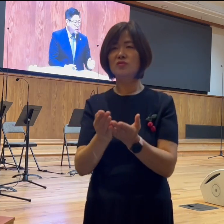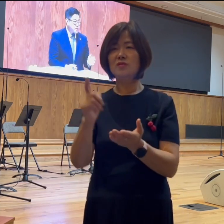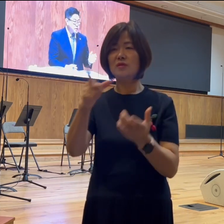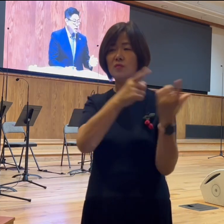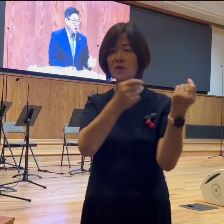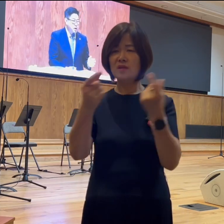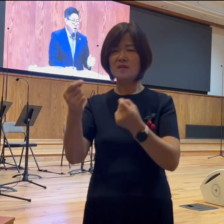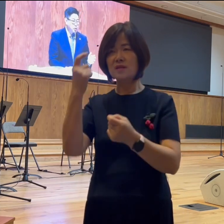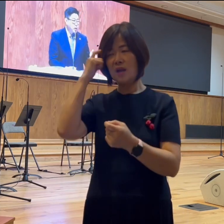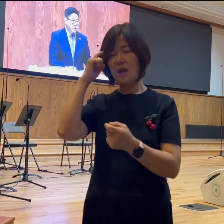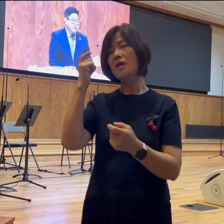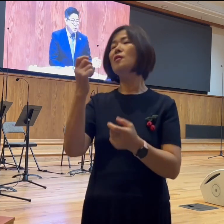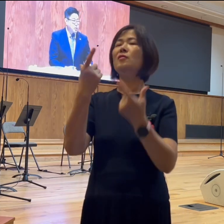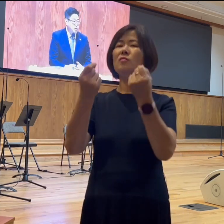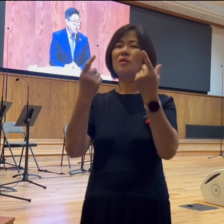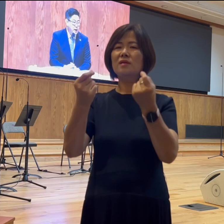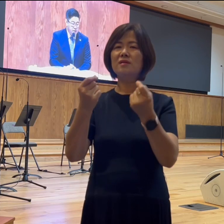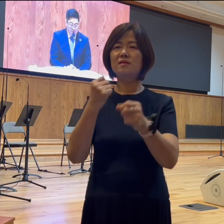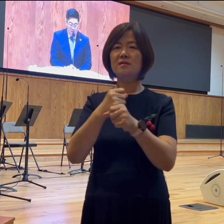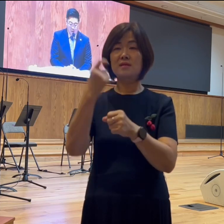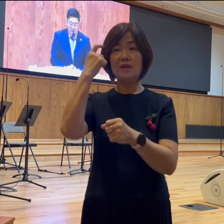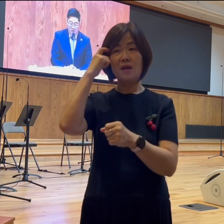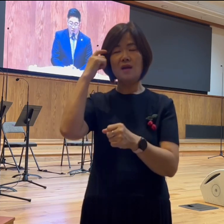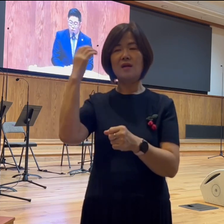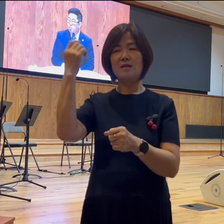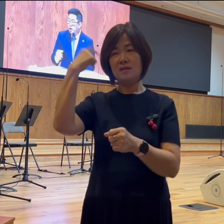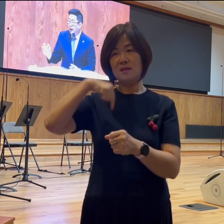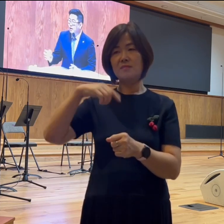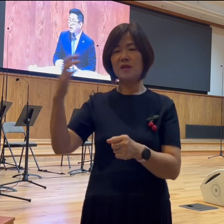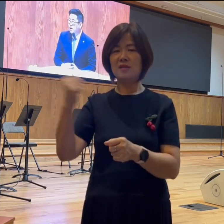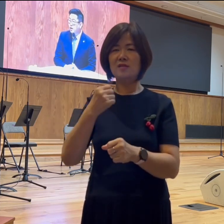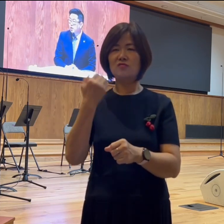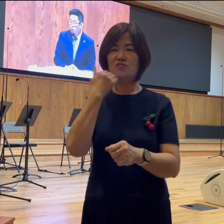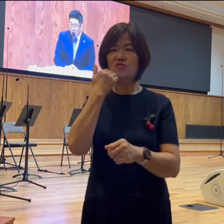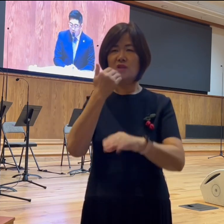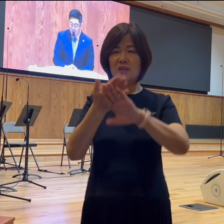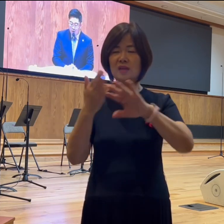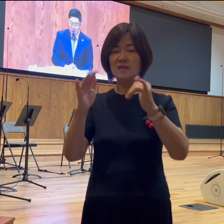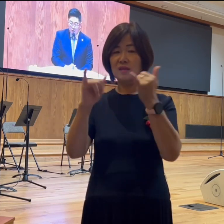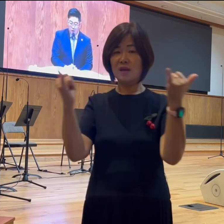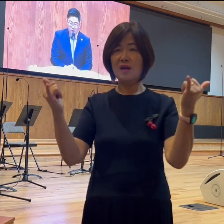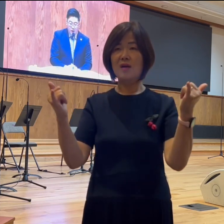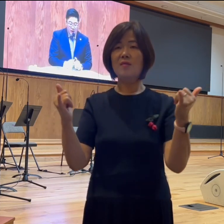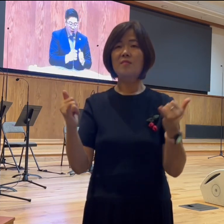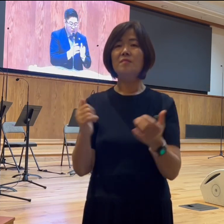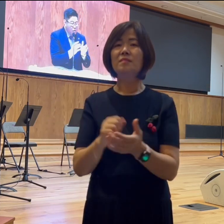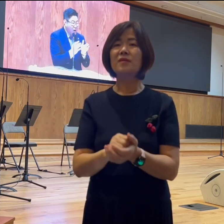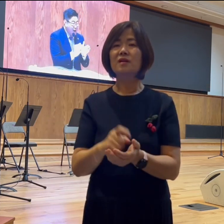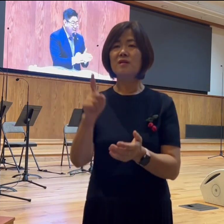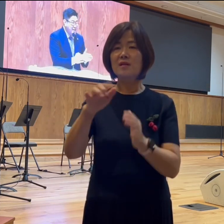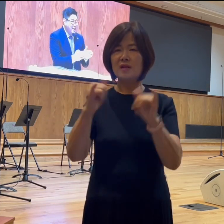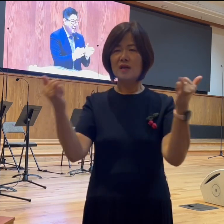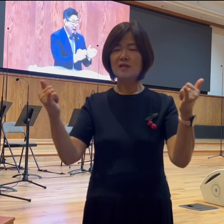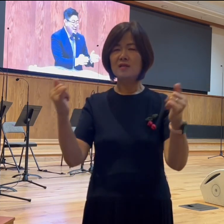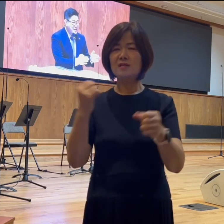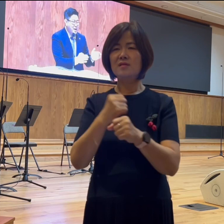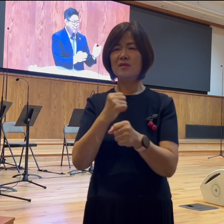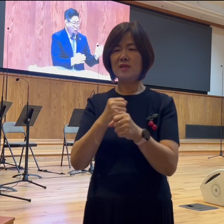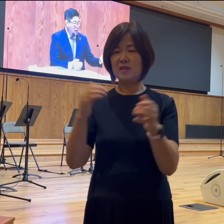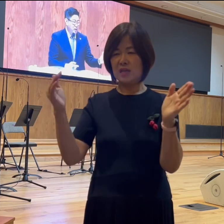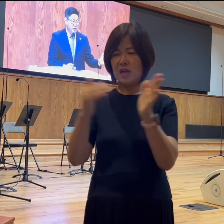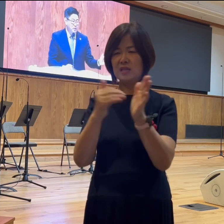똑같은 생각, 똑같은 성정을 가진 누군가 다른 인간이 떠올려낸 그 인간적